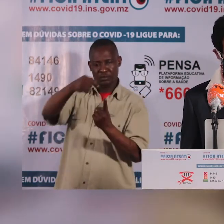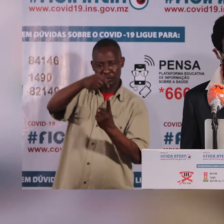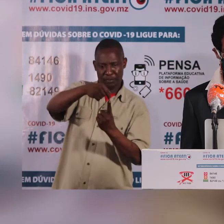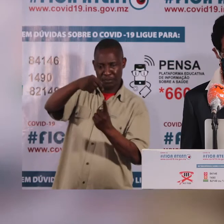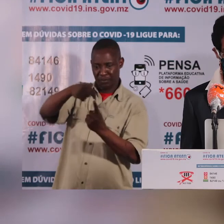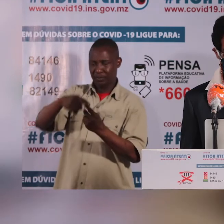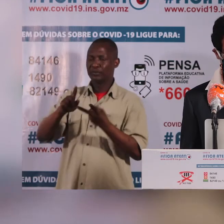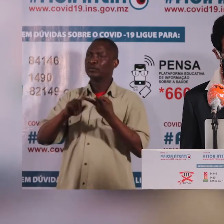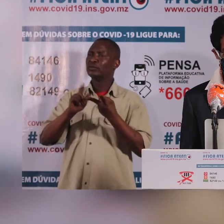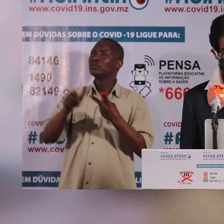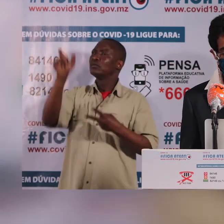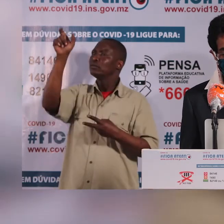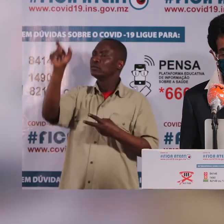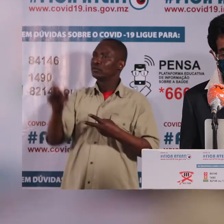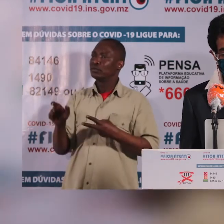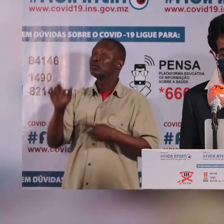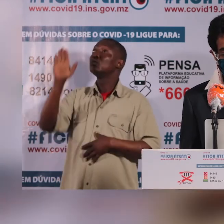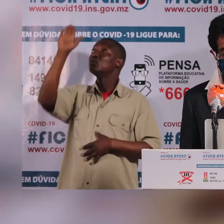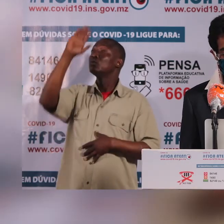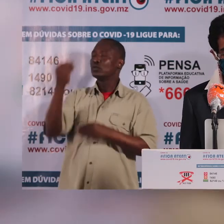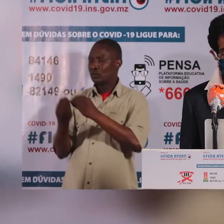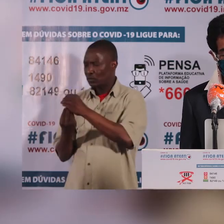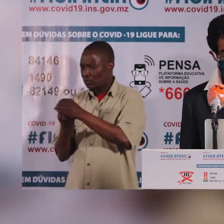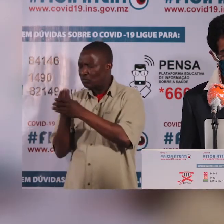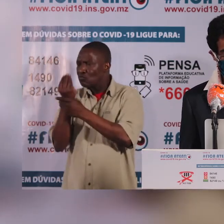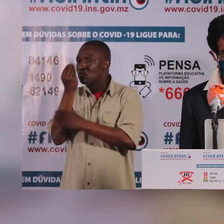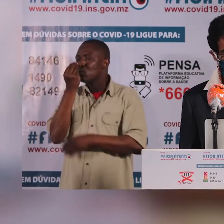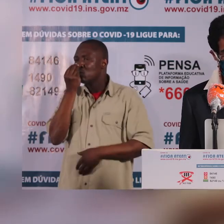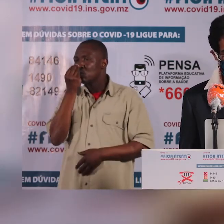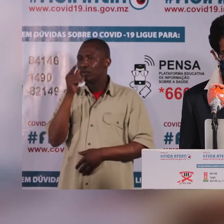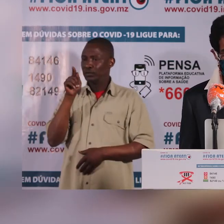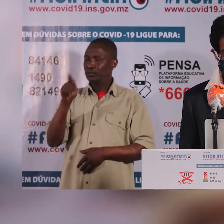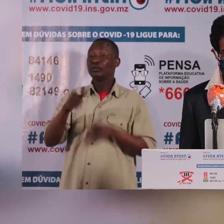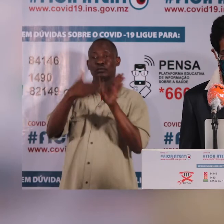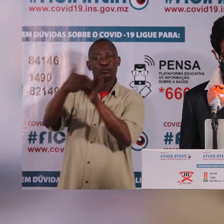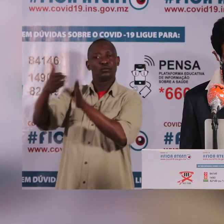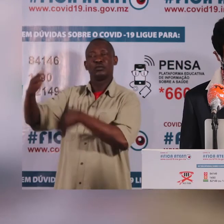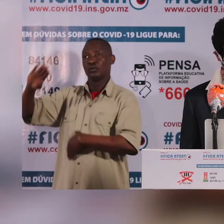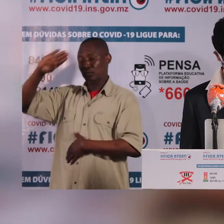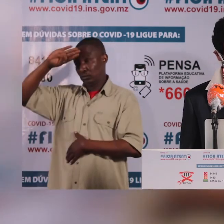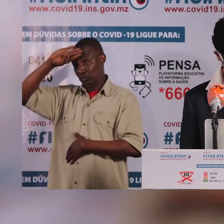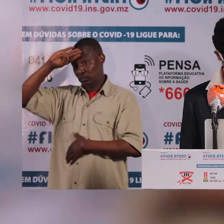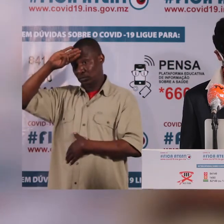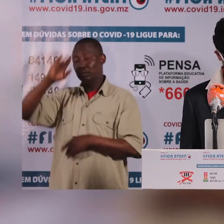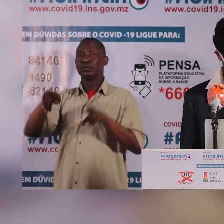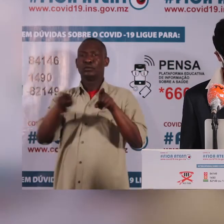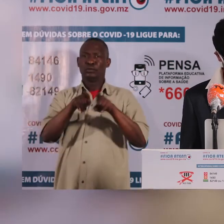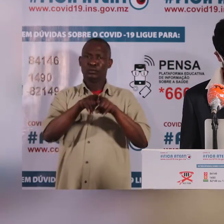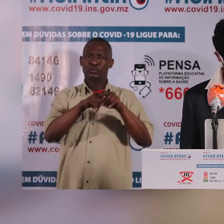são positivos, e depois a linha, onde é apresentado a taxa de positividade. Portanto,